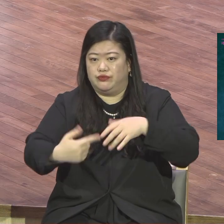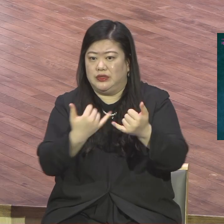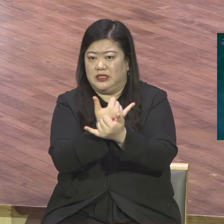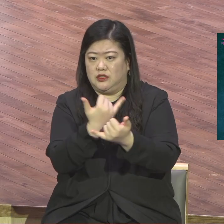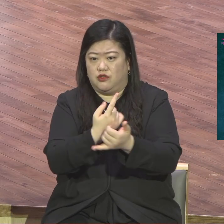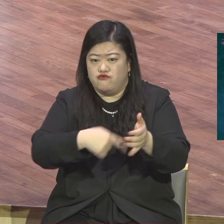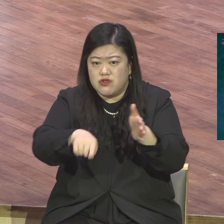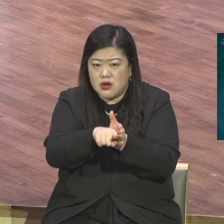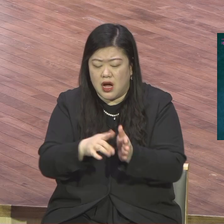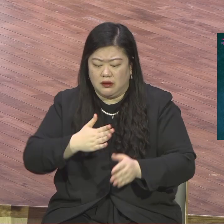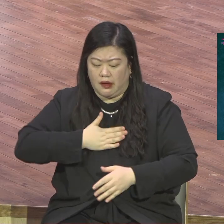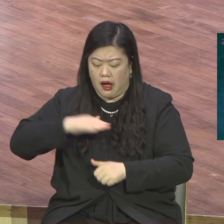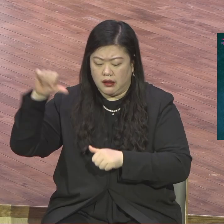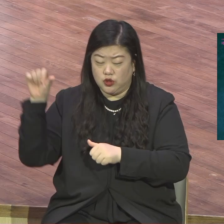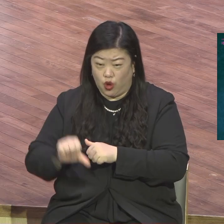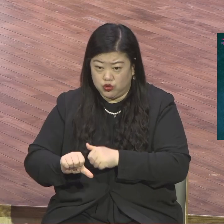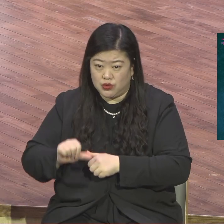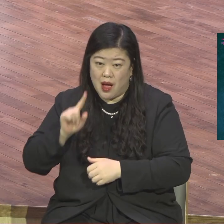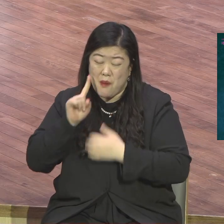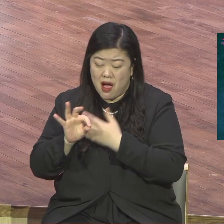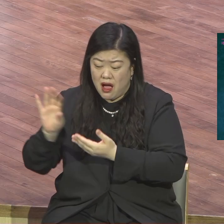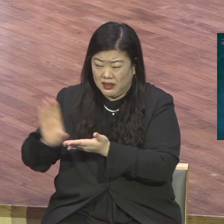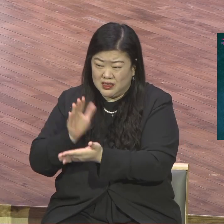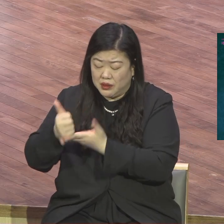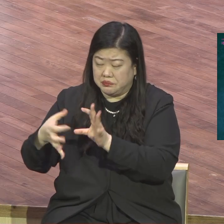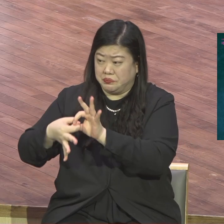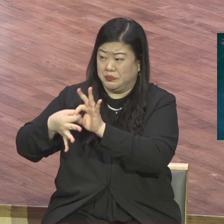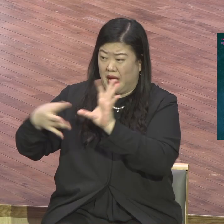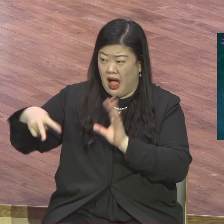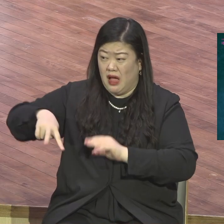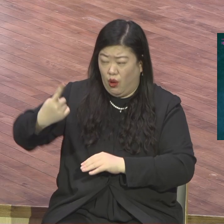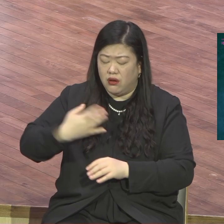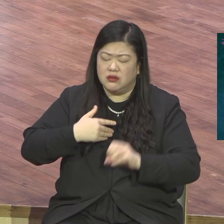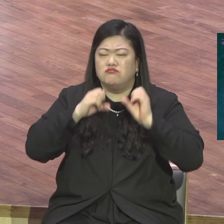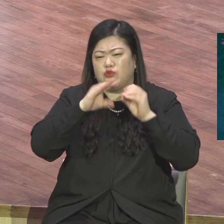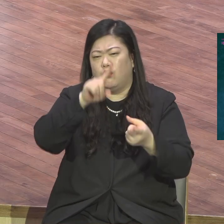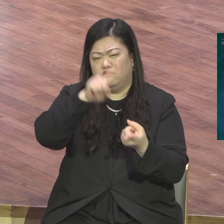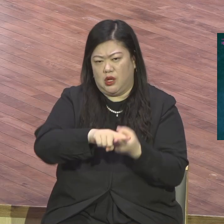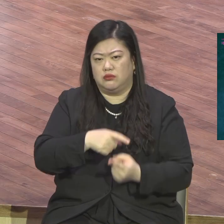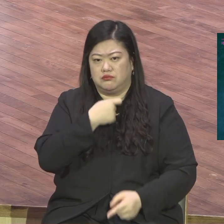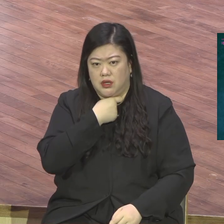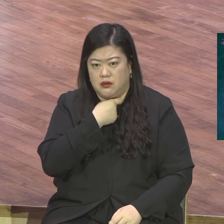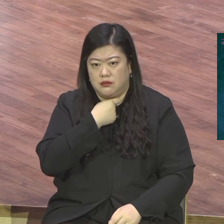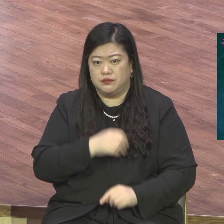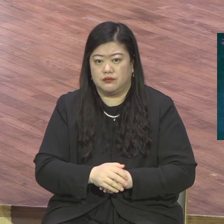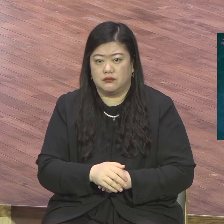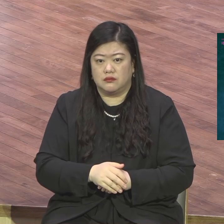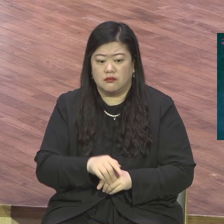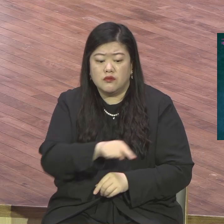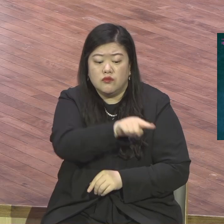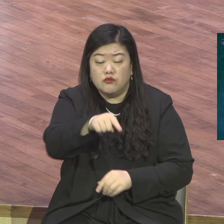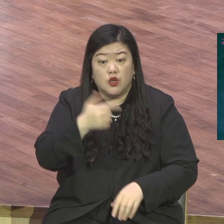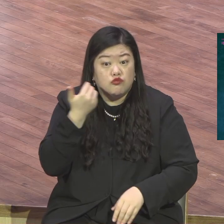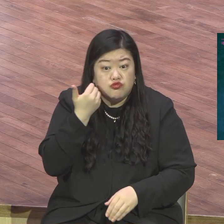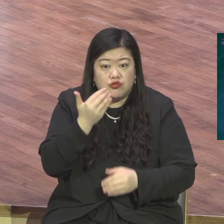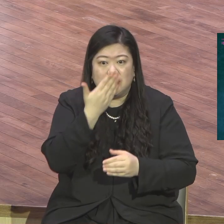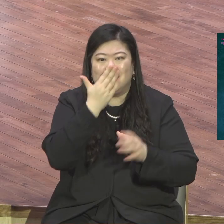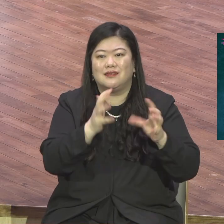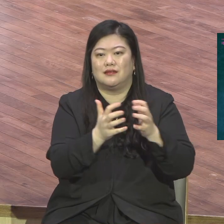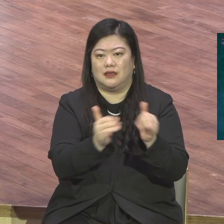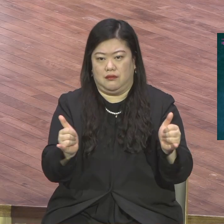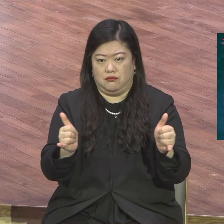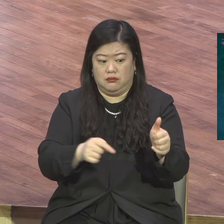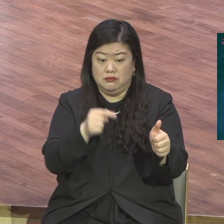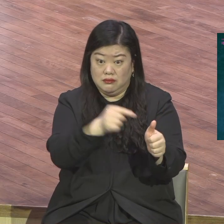내 자신이 저주를 받아 그리스도에게서 끊어질지라도 원하는 바로라. 그들은 이스라엘 사람이라